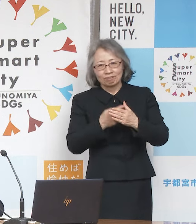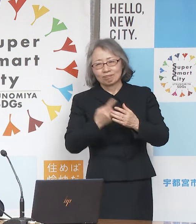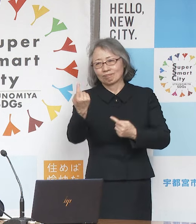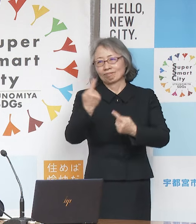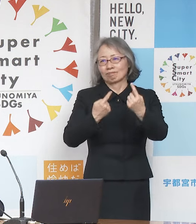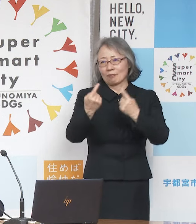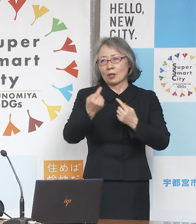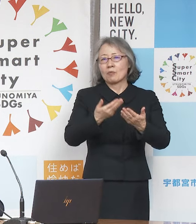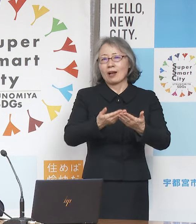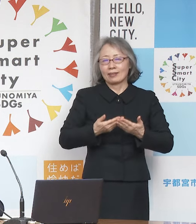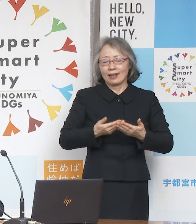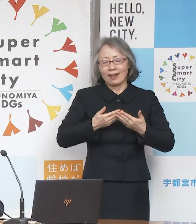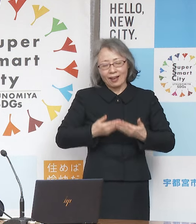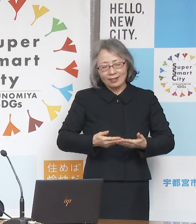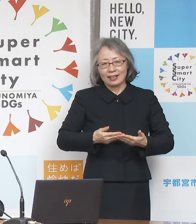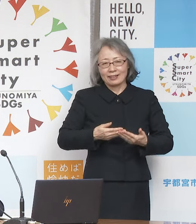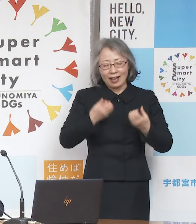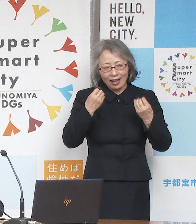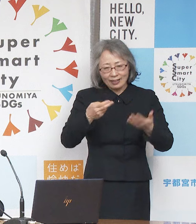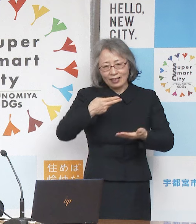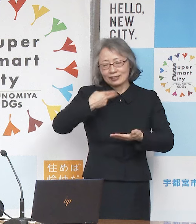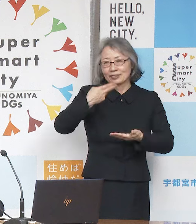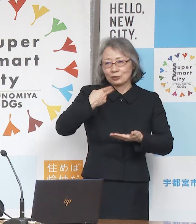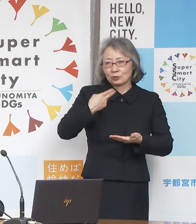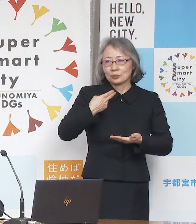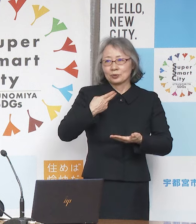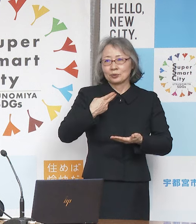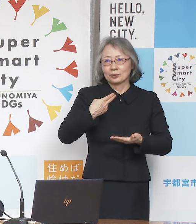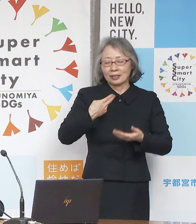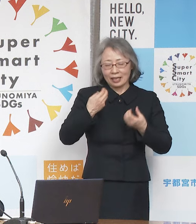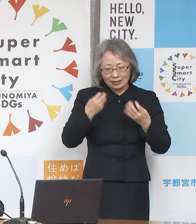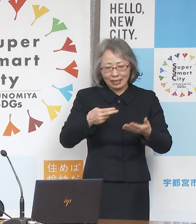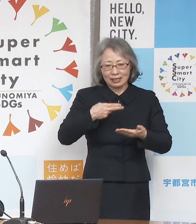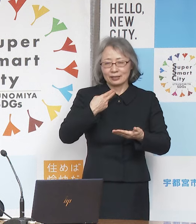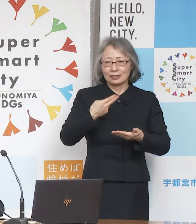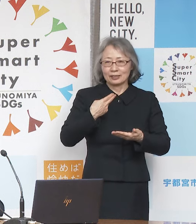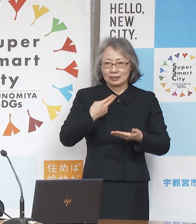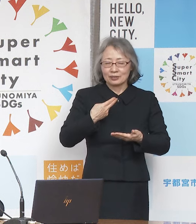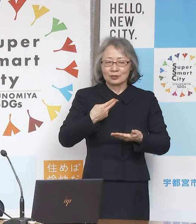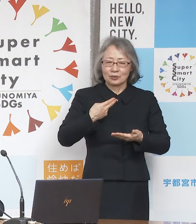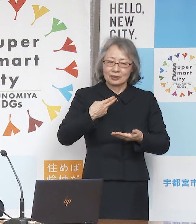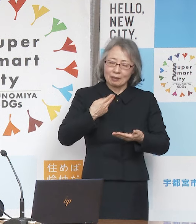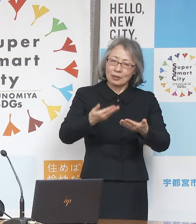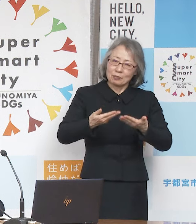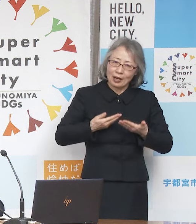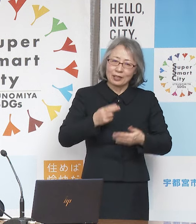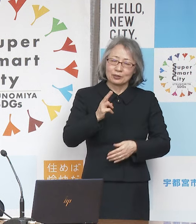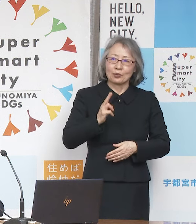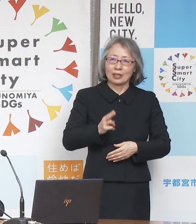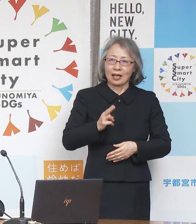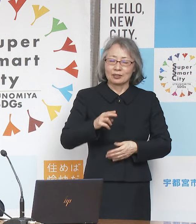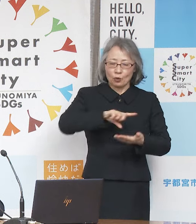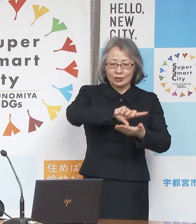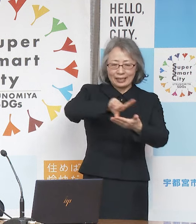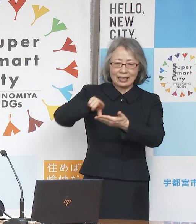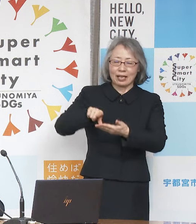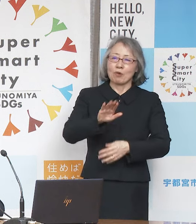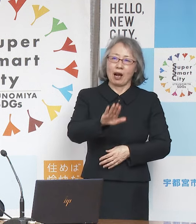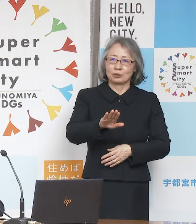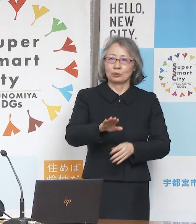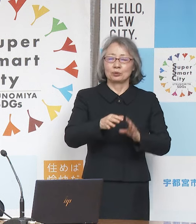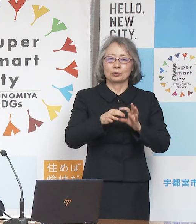ていただいてえ安全で新鮮なあ生鮮食品を召し上がっていただけるようなそういうエリアもありますの